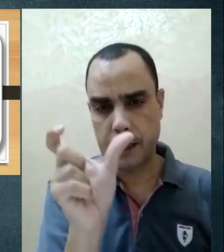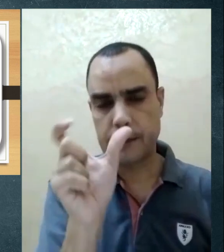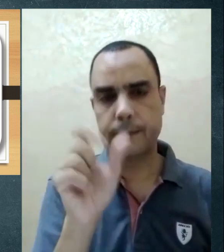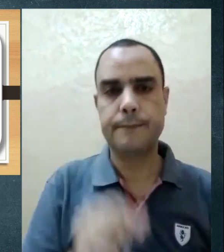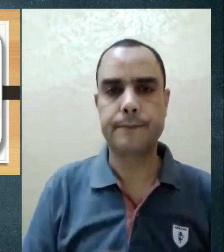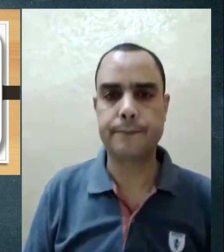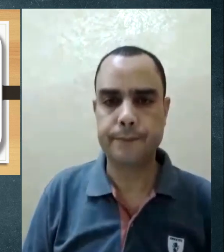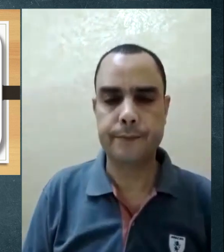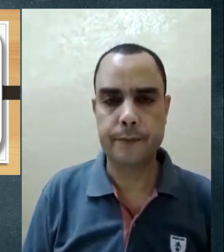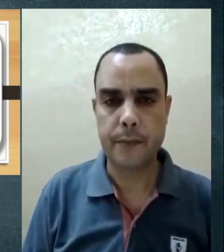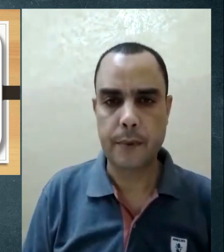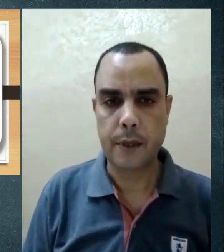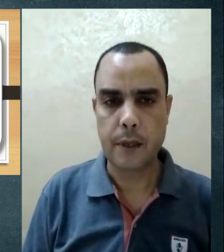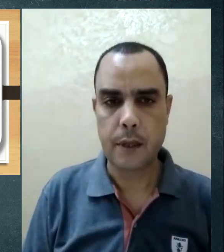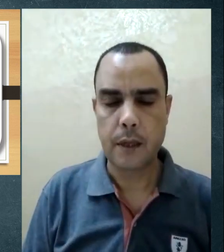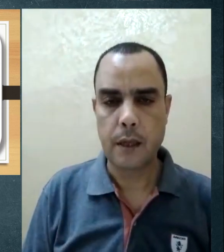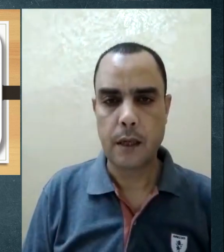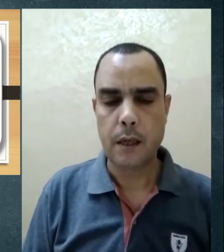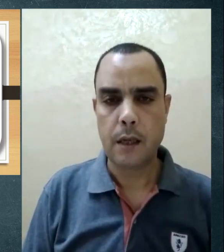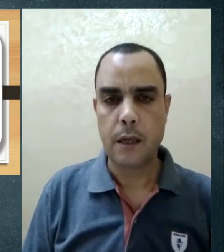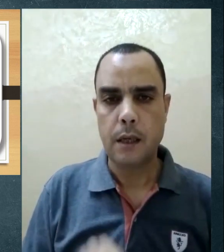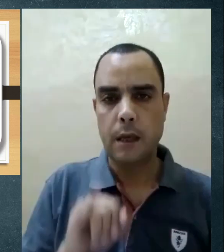المراهقين.